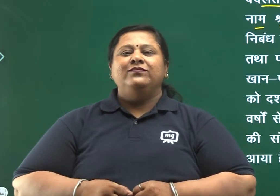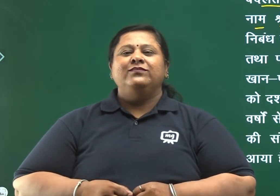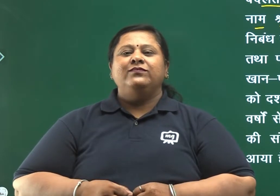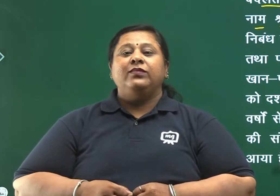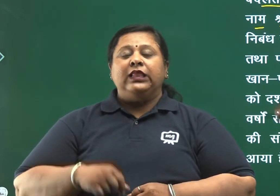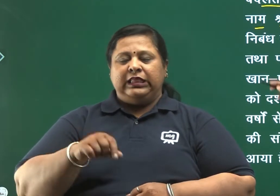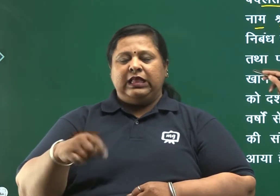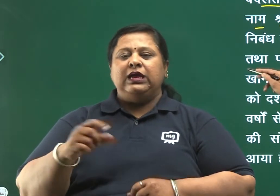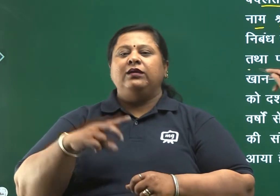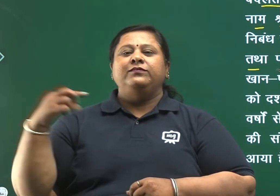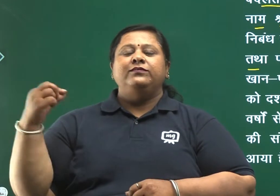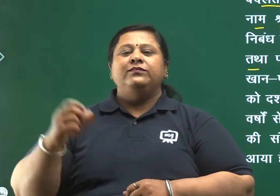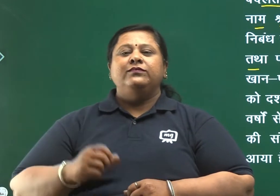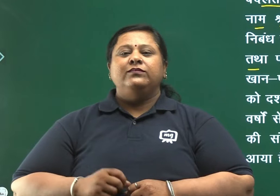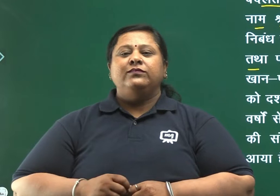तथा